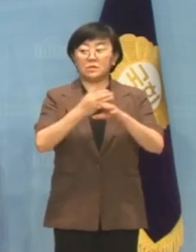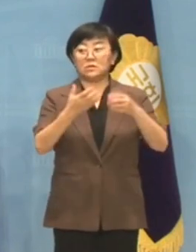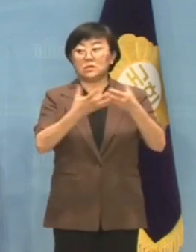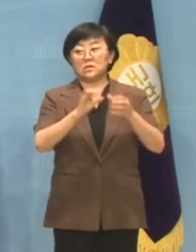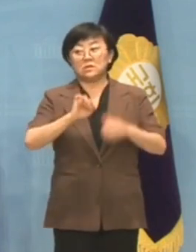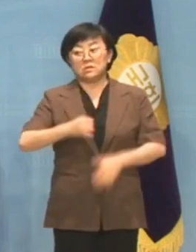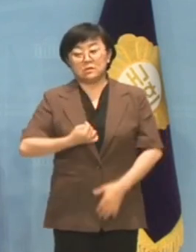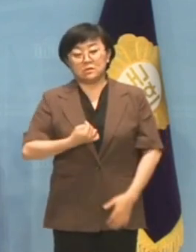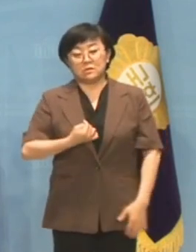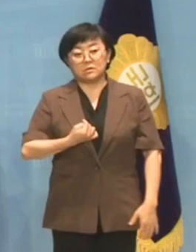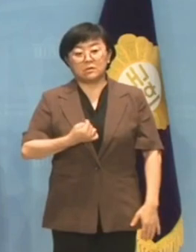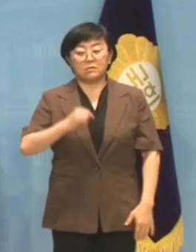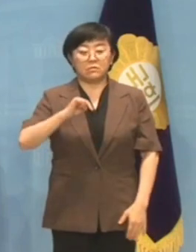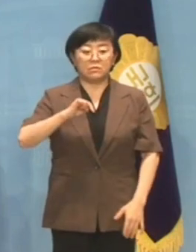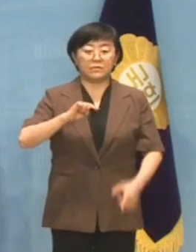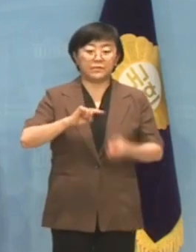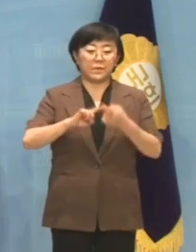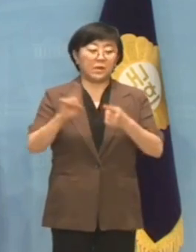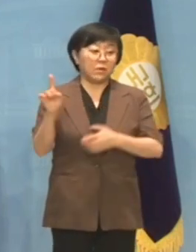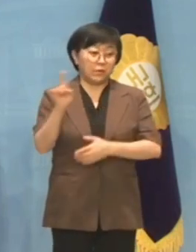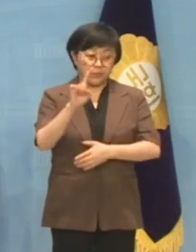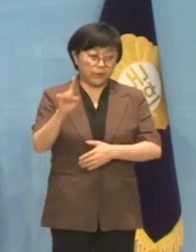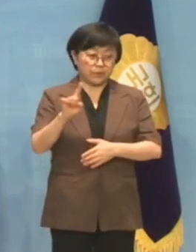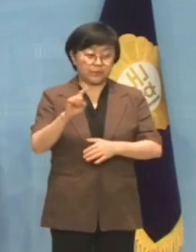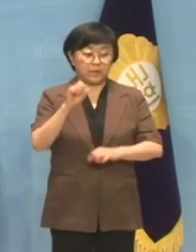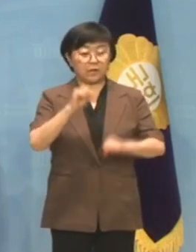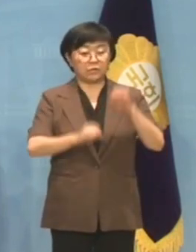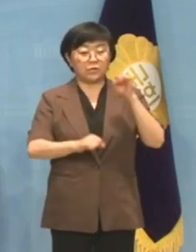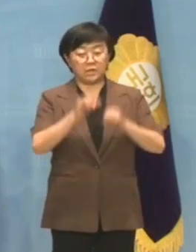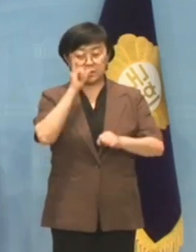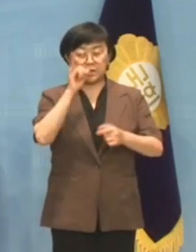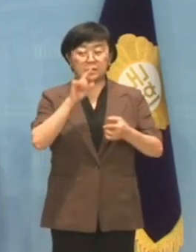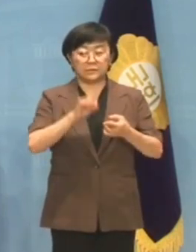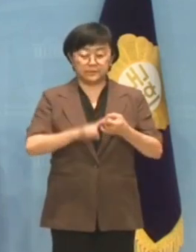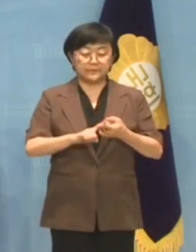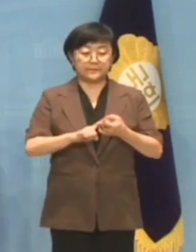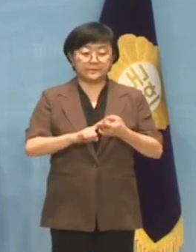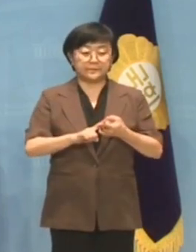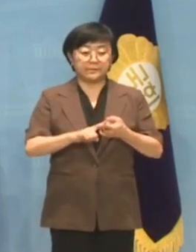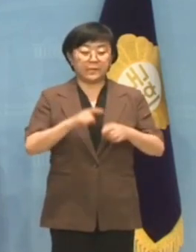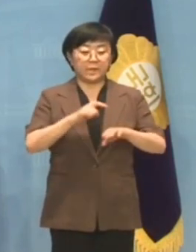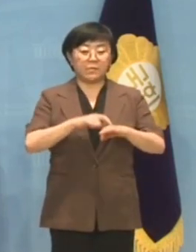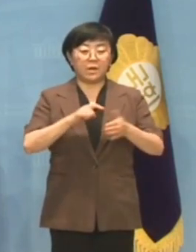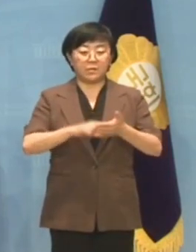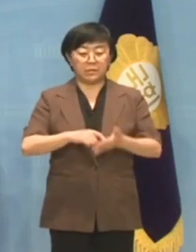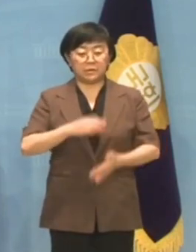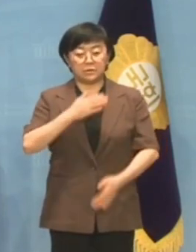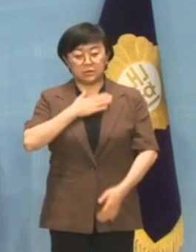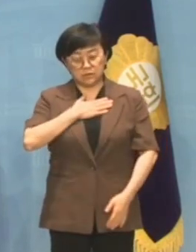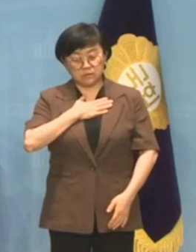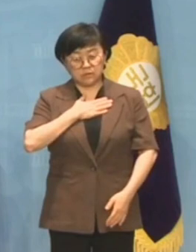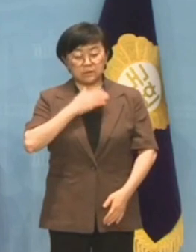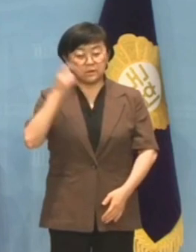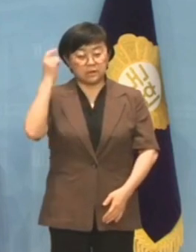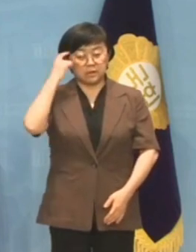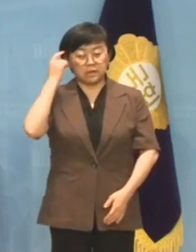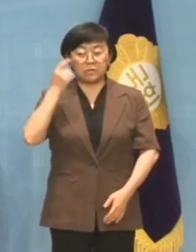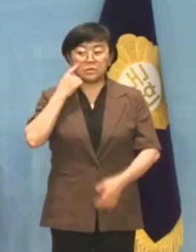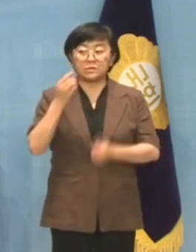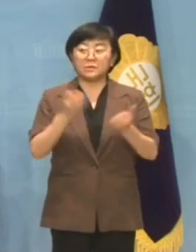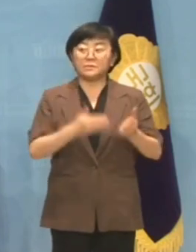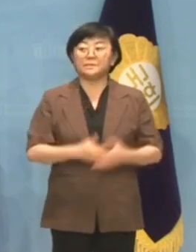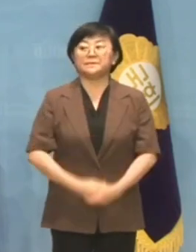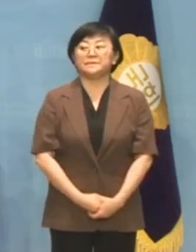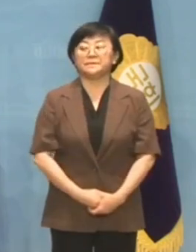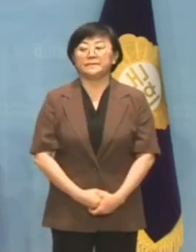스스로 지금 본인들이 어떤 만행을 저지르고 있는지 가슴에 손을 얹고 생각해 보시기